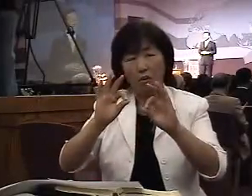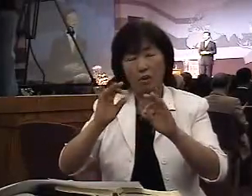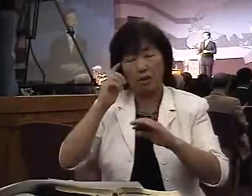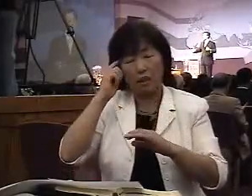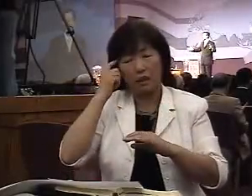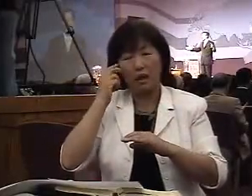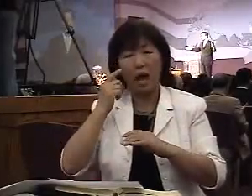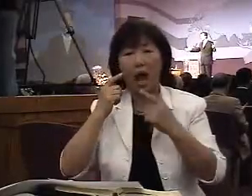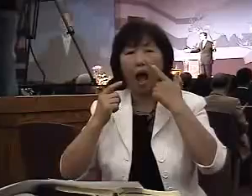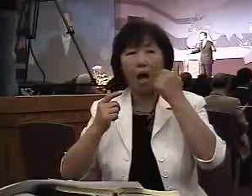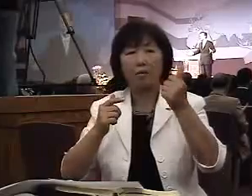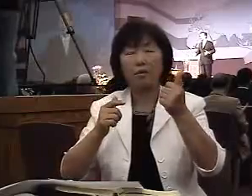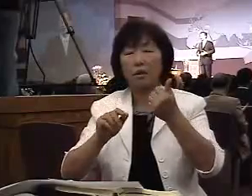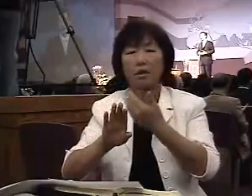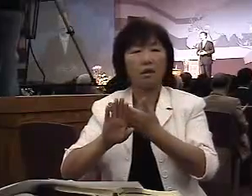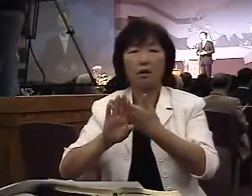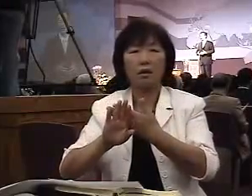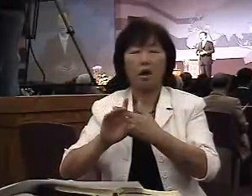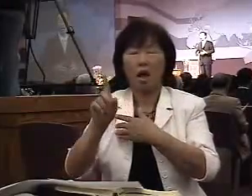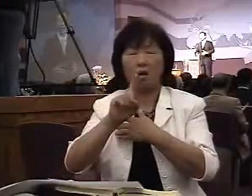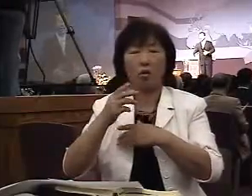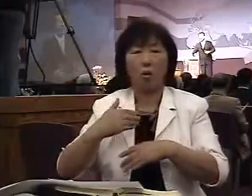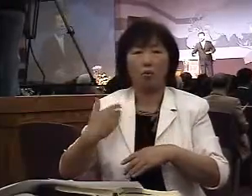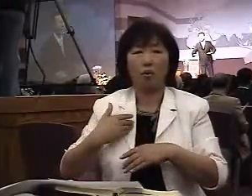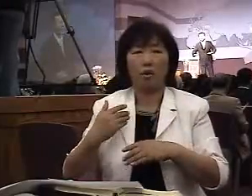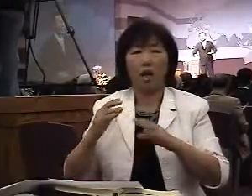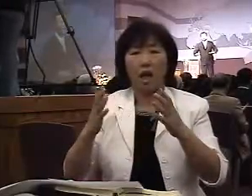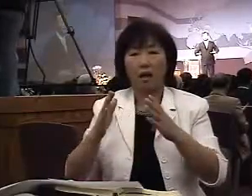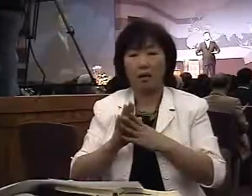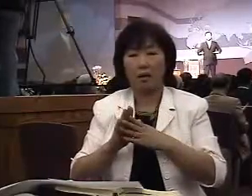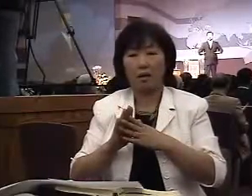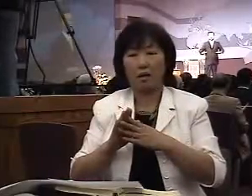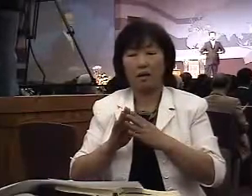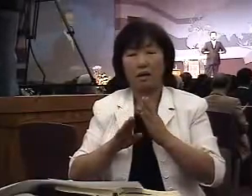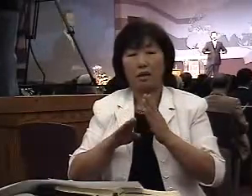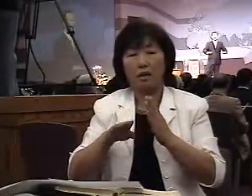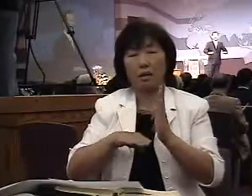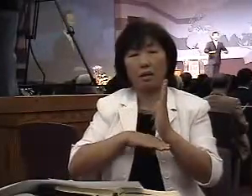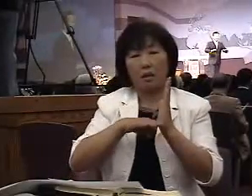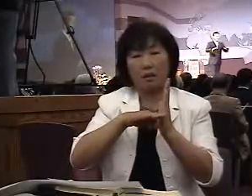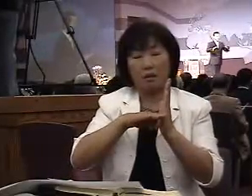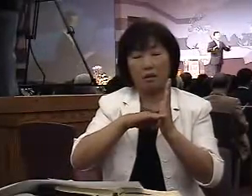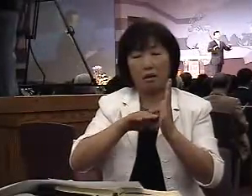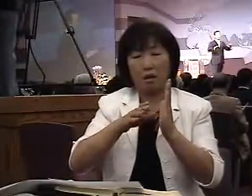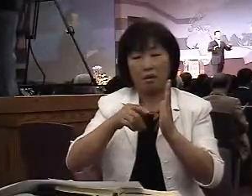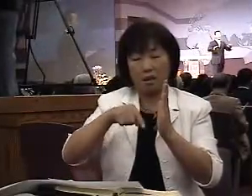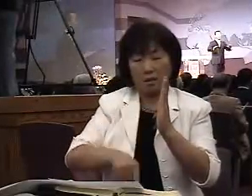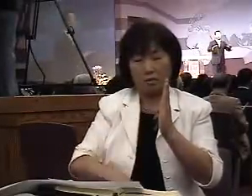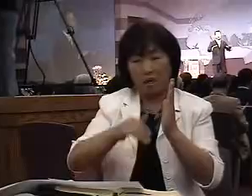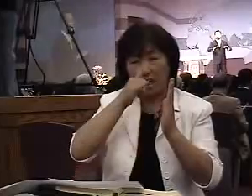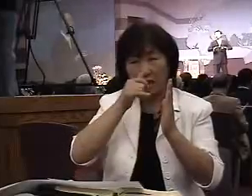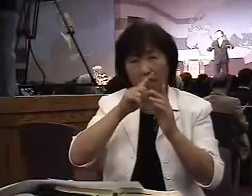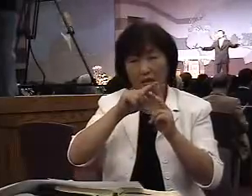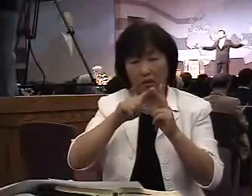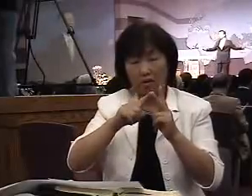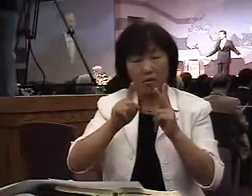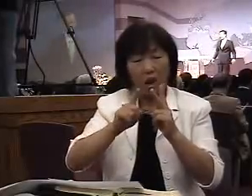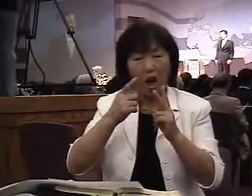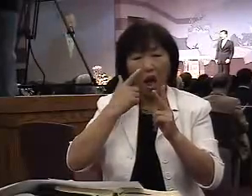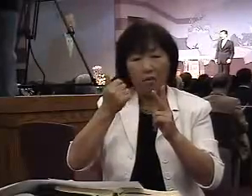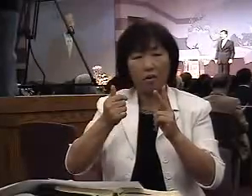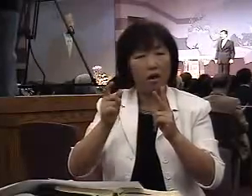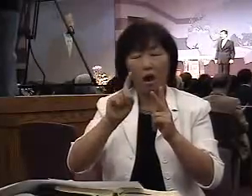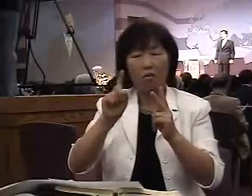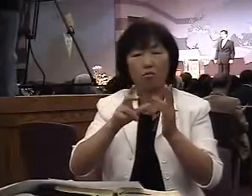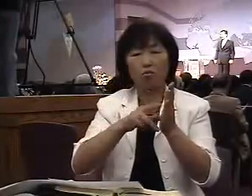아빠에게는 다른 것이 하나도 없습니다. 아이에게 얕은 곳에 있던, 아이에게 깊은 곳에 있던 아빠에게는 아무런